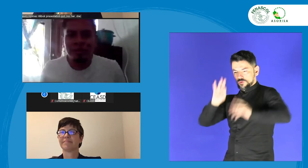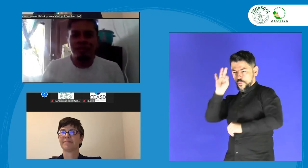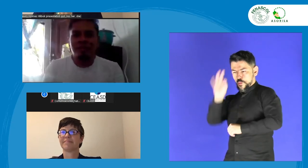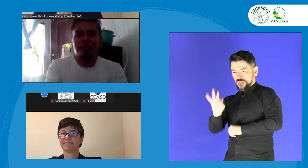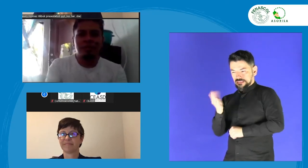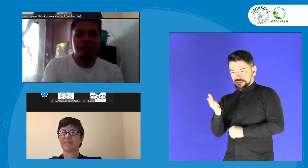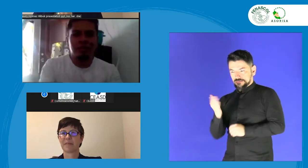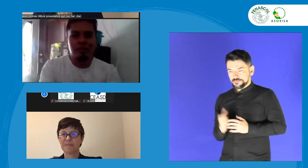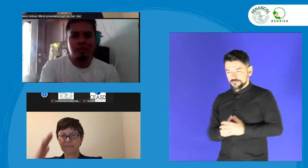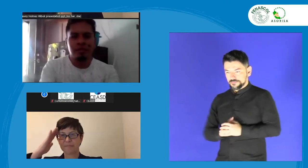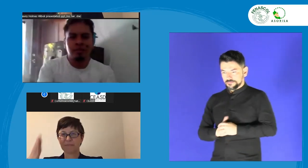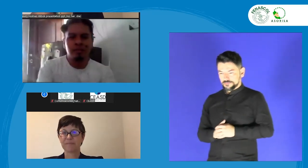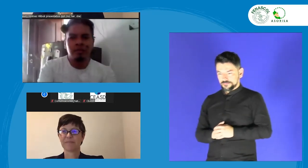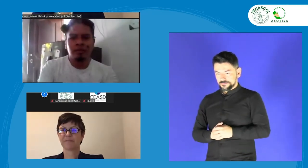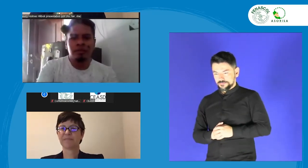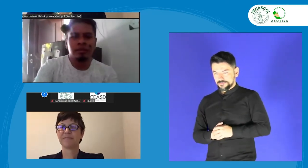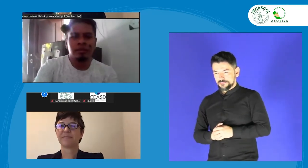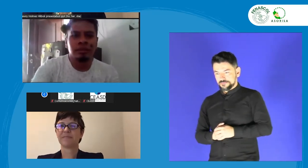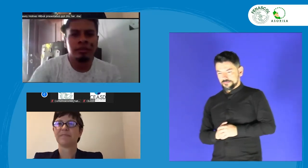Wow.